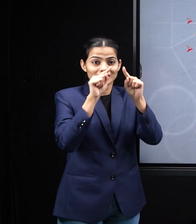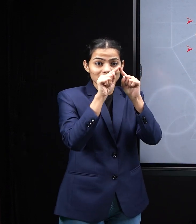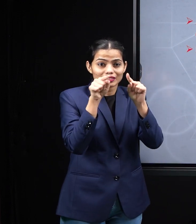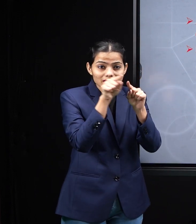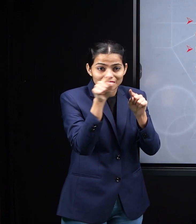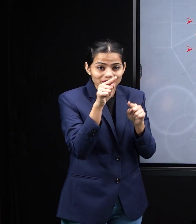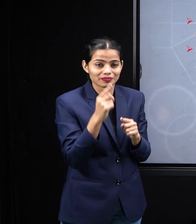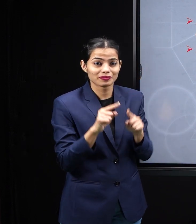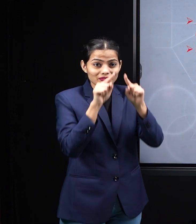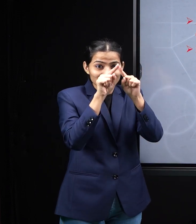ట్రయాంగిల్ POQ